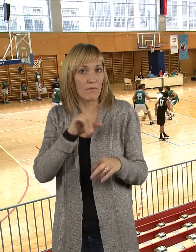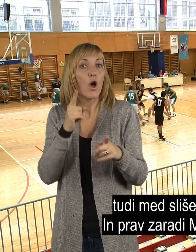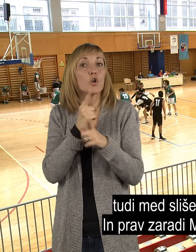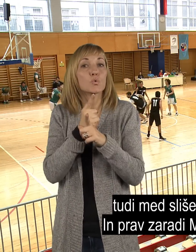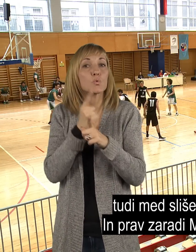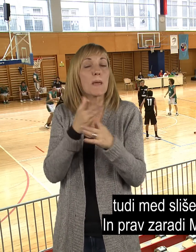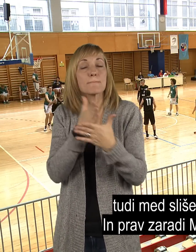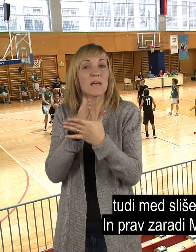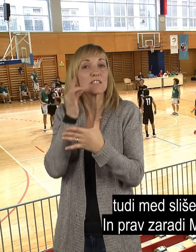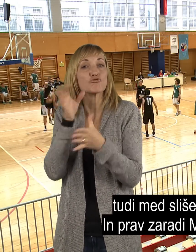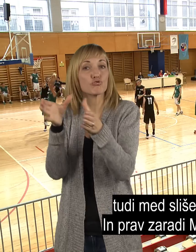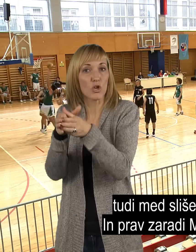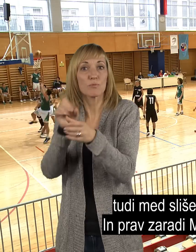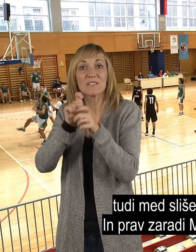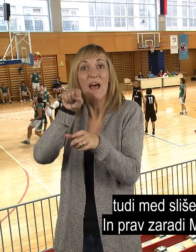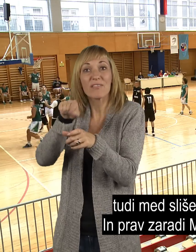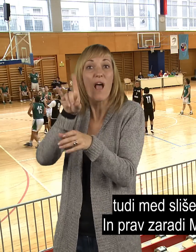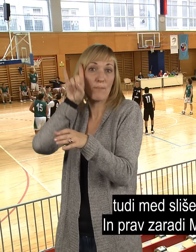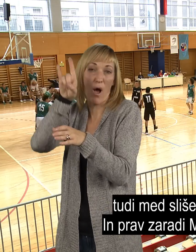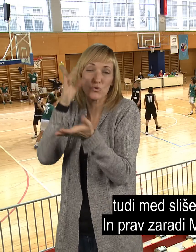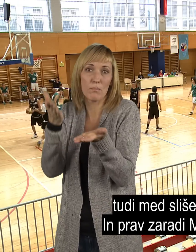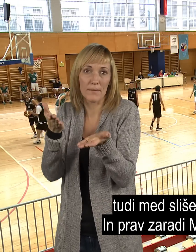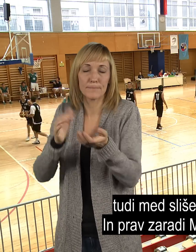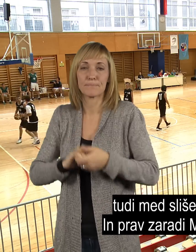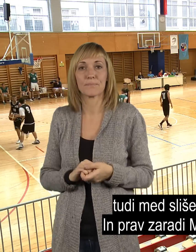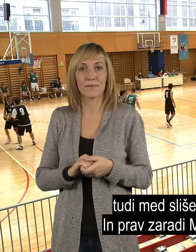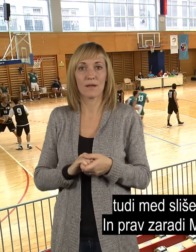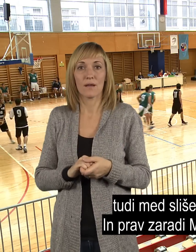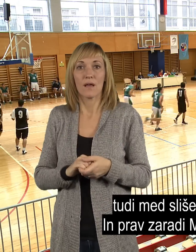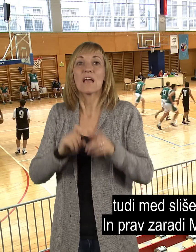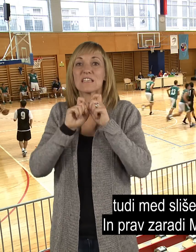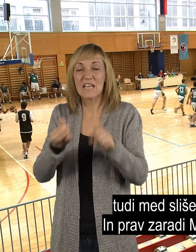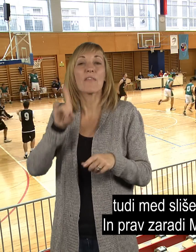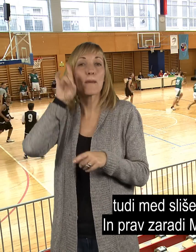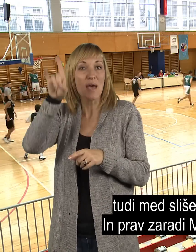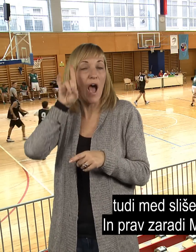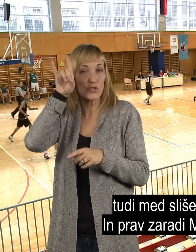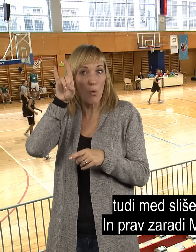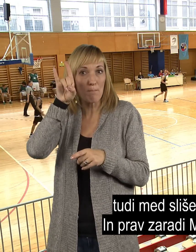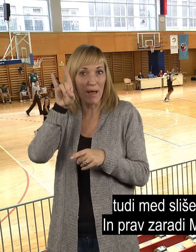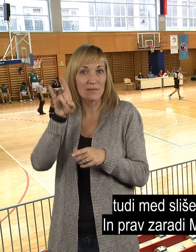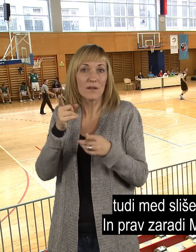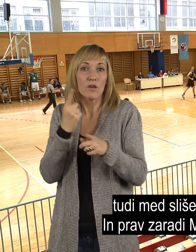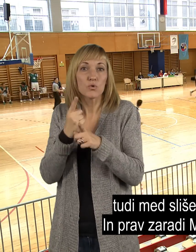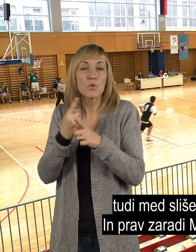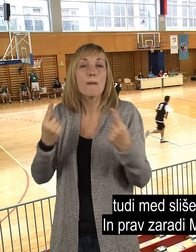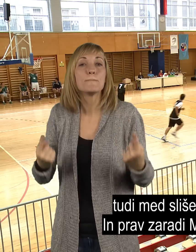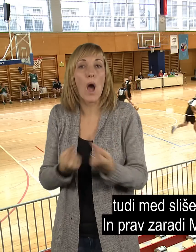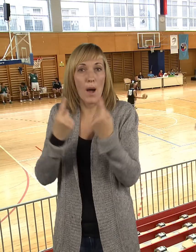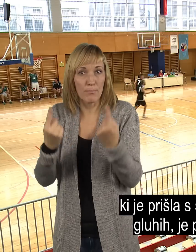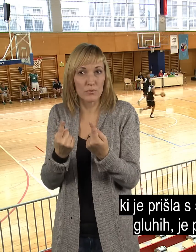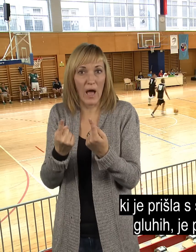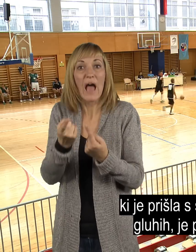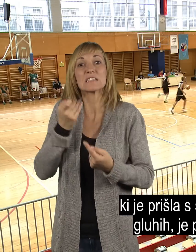zanimiva tudi med slušečimi prav zaradi tega. In prav zaradi Mihe Zupana in seveda